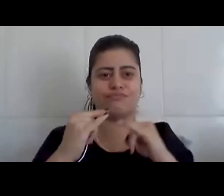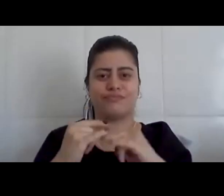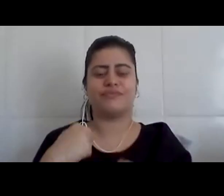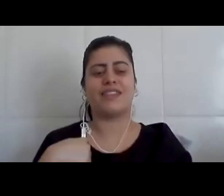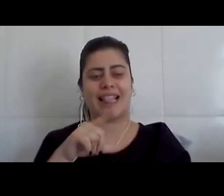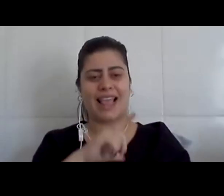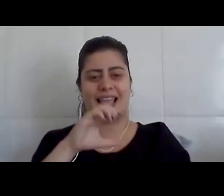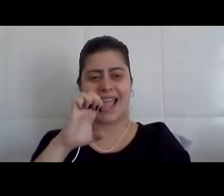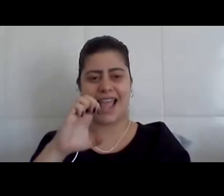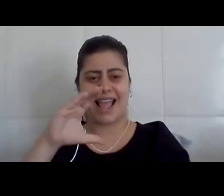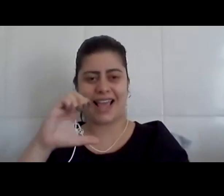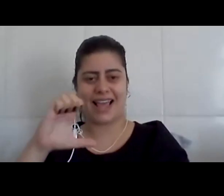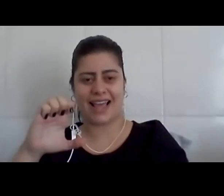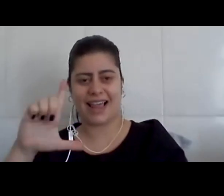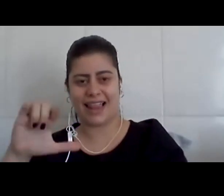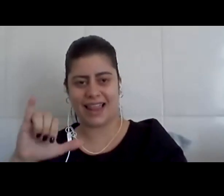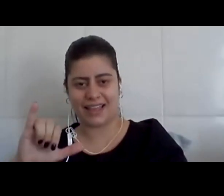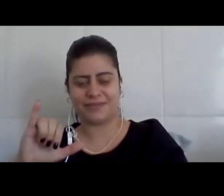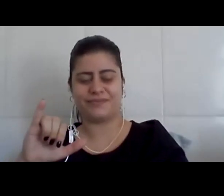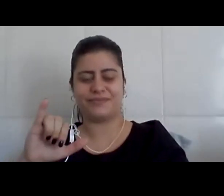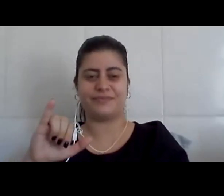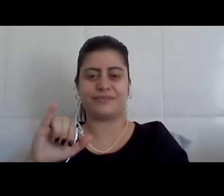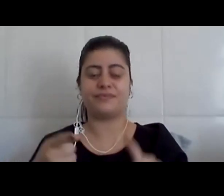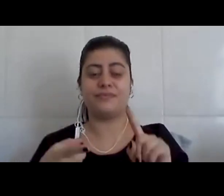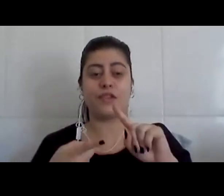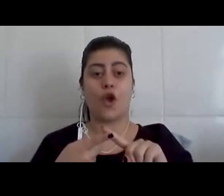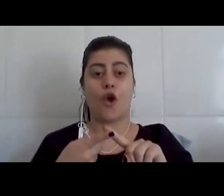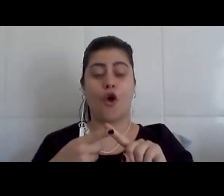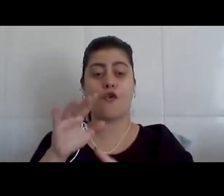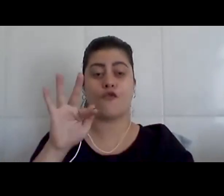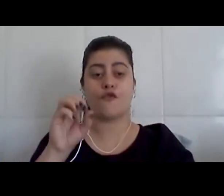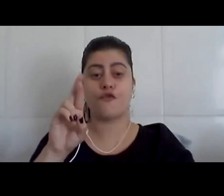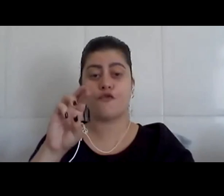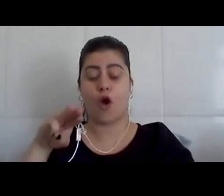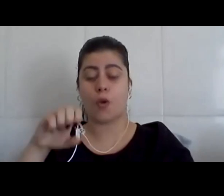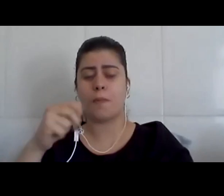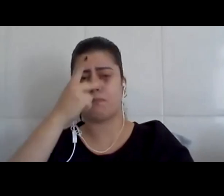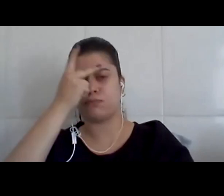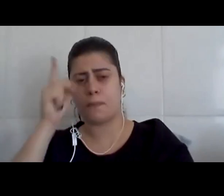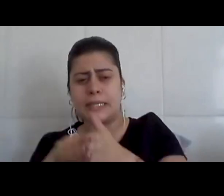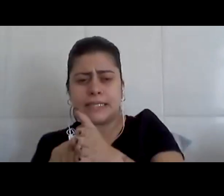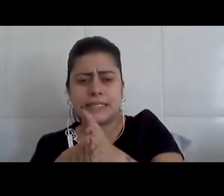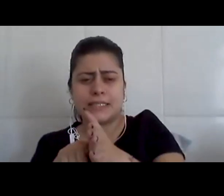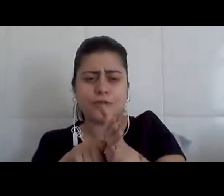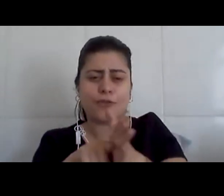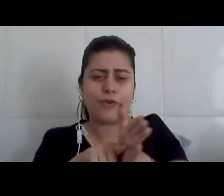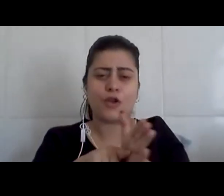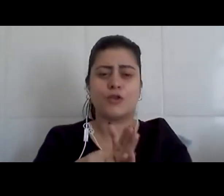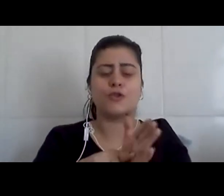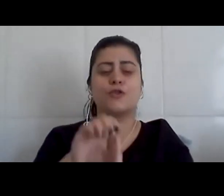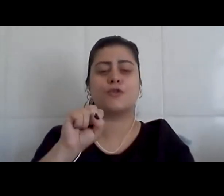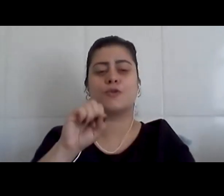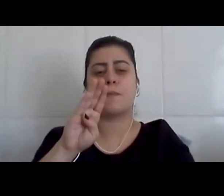Governos Locais pela Sustentabilidade, o Fórum de Pesquisadores e Pesquisadoras em Soberania e